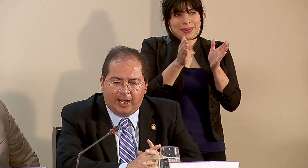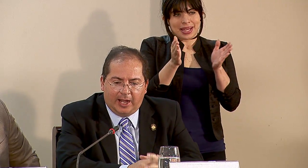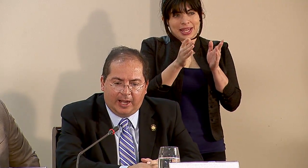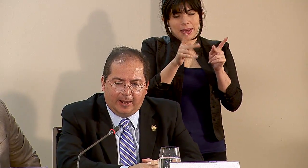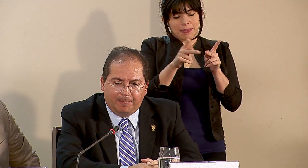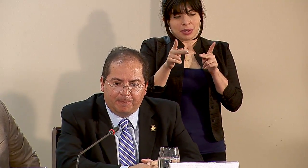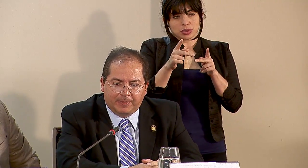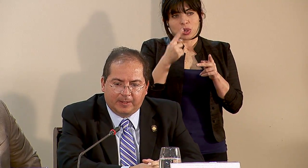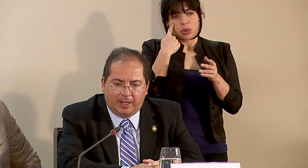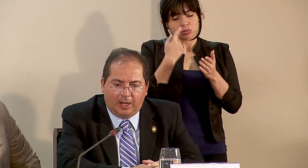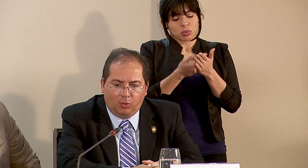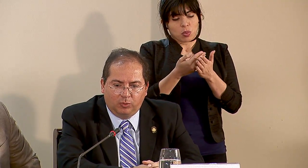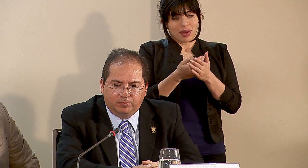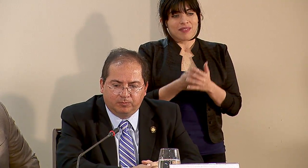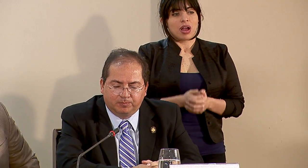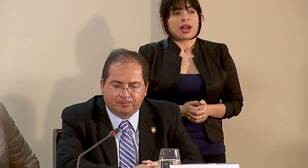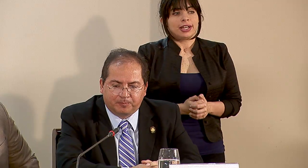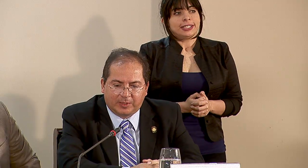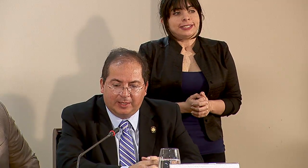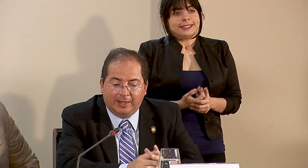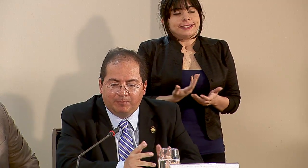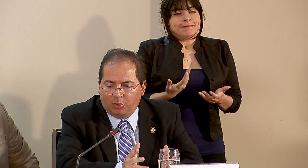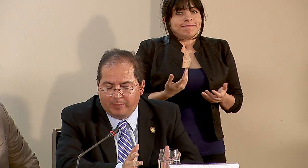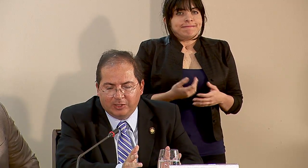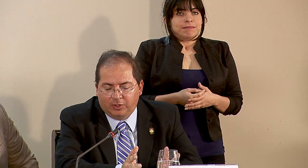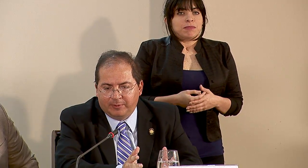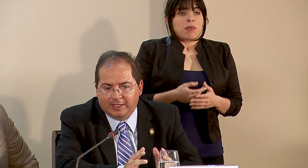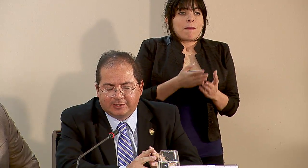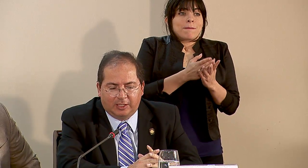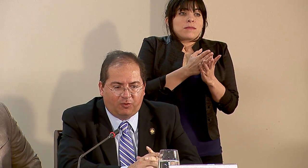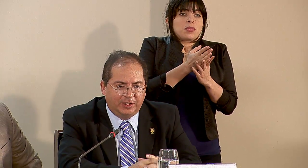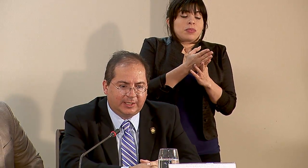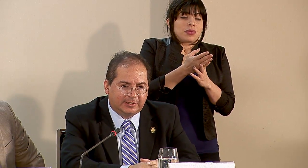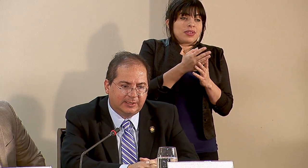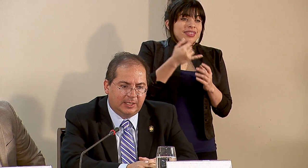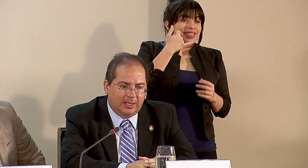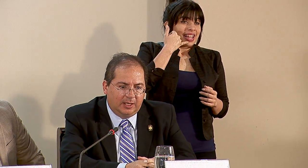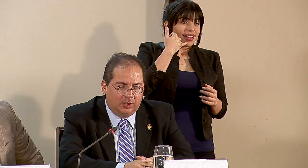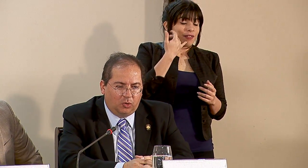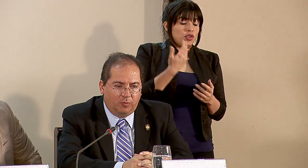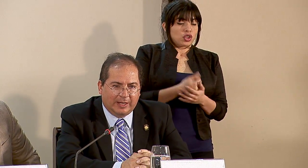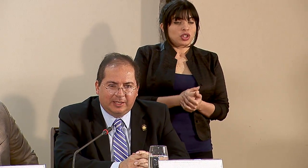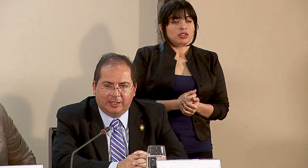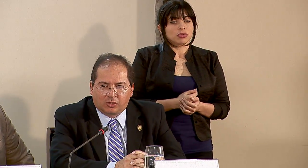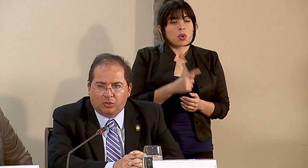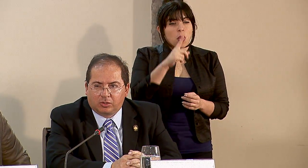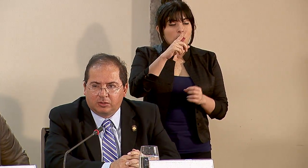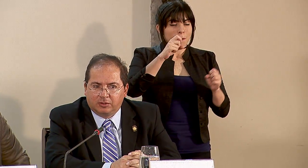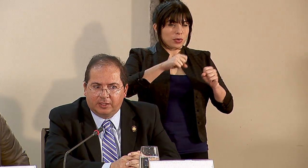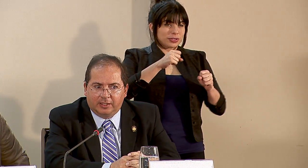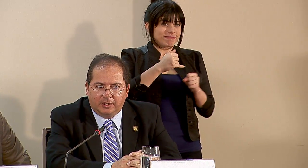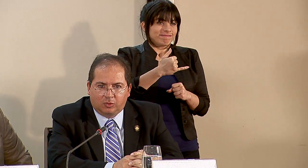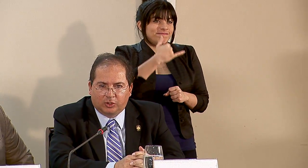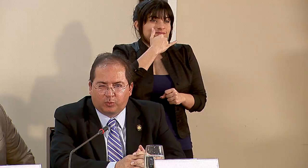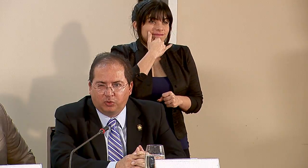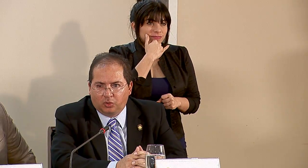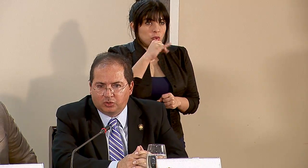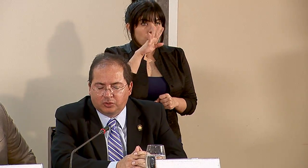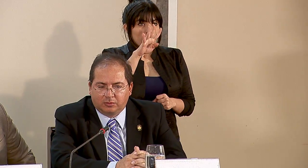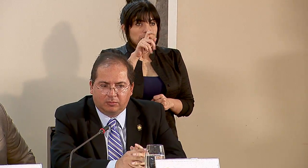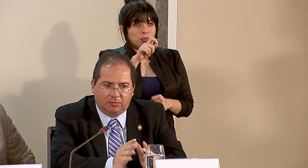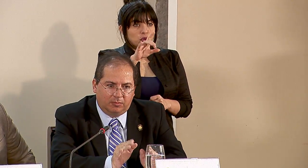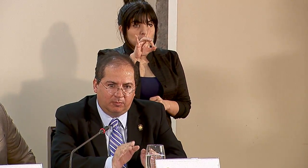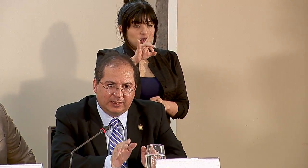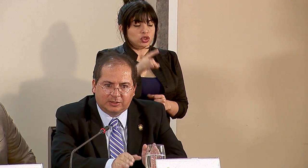a un… por medio de vías telefónicas con un margen de error de 4